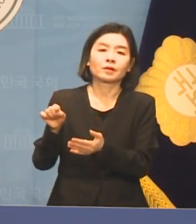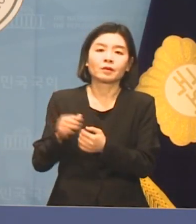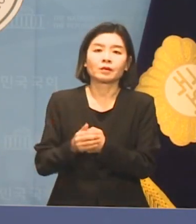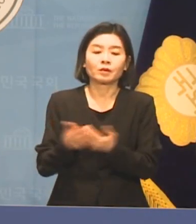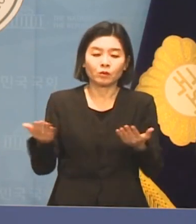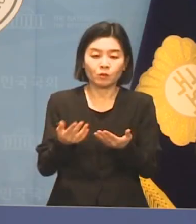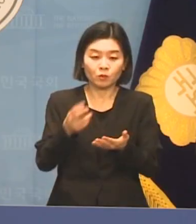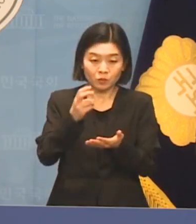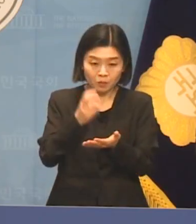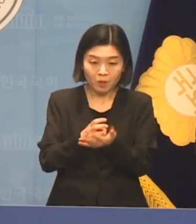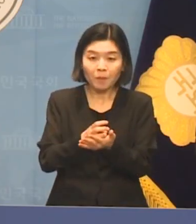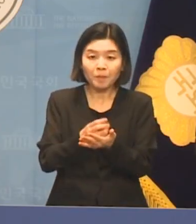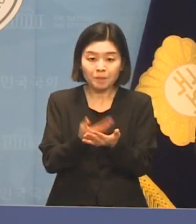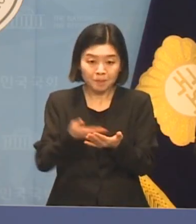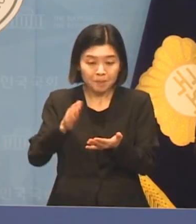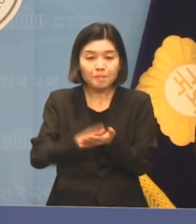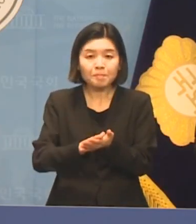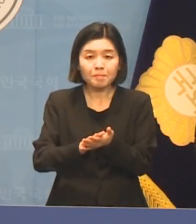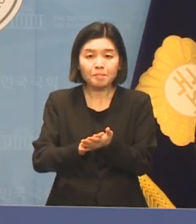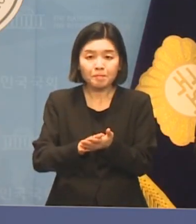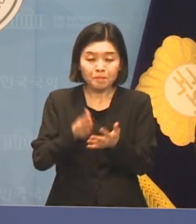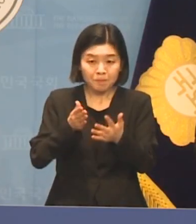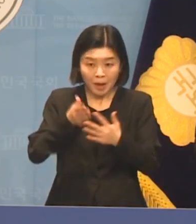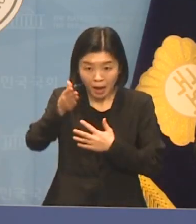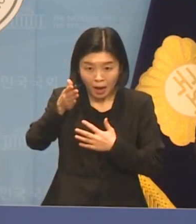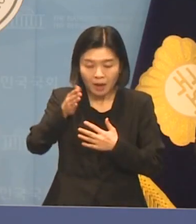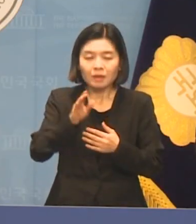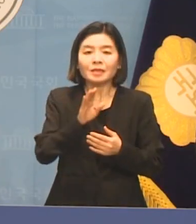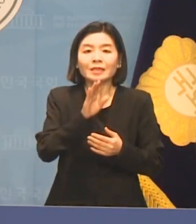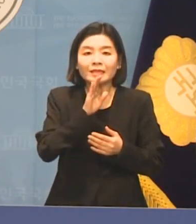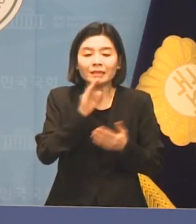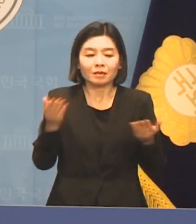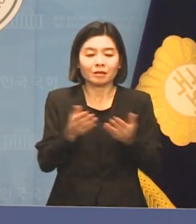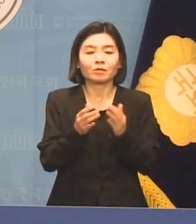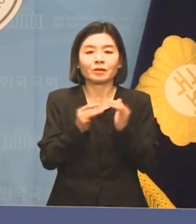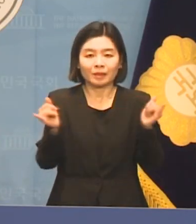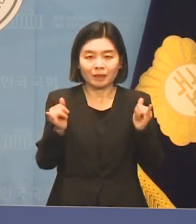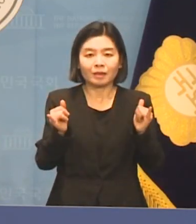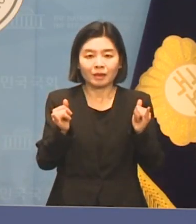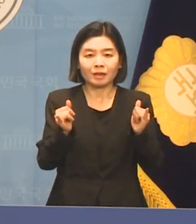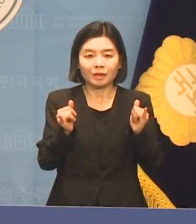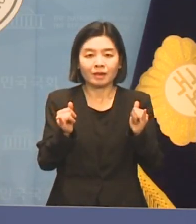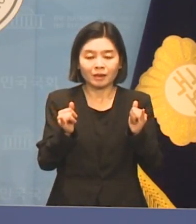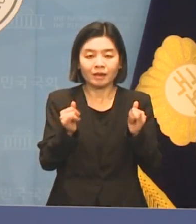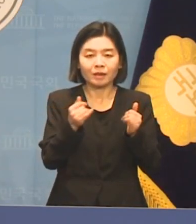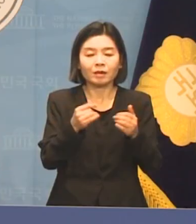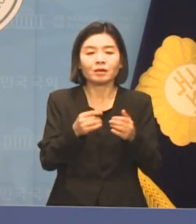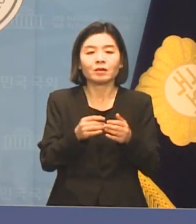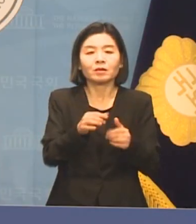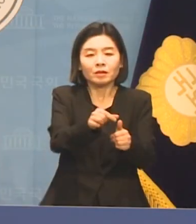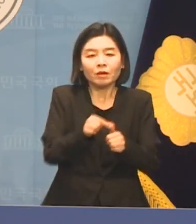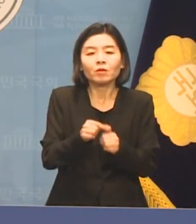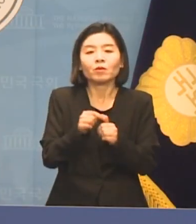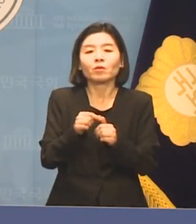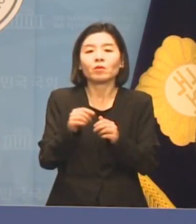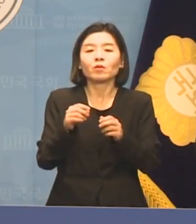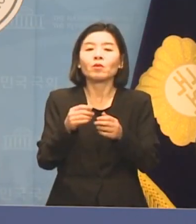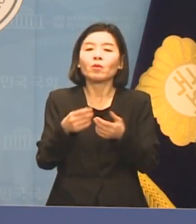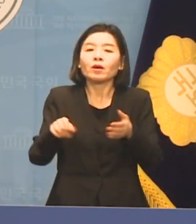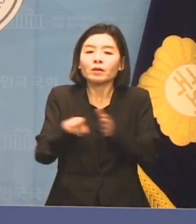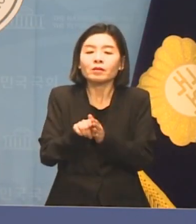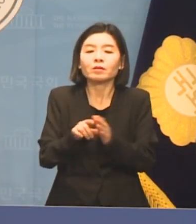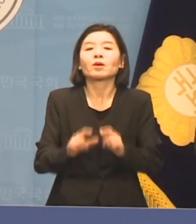노조법 개정안이 통과된다면 실질적인 사용자 정의를 확대를 통해 다양한 고용 형태로 인해